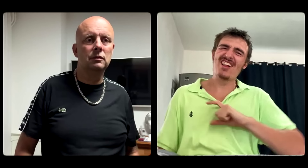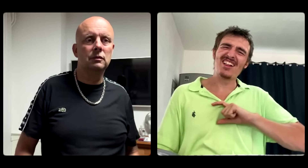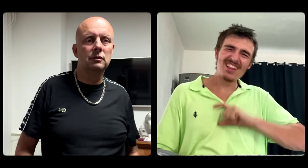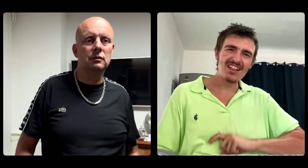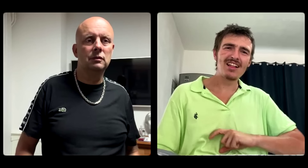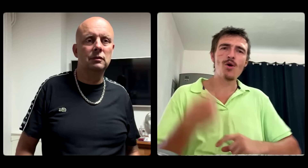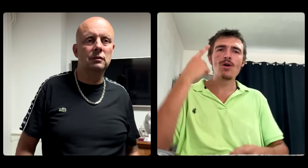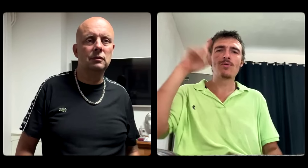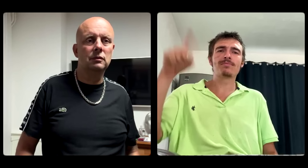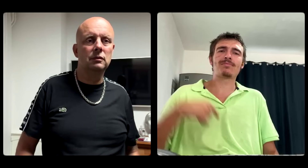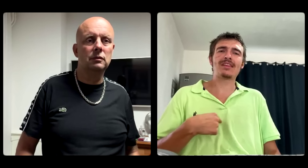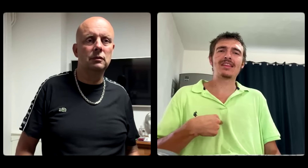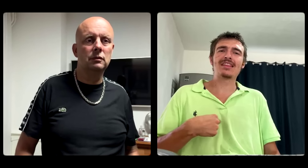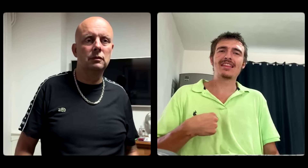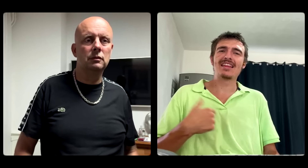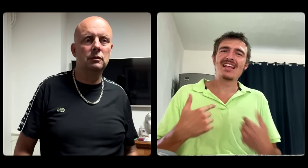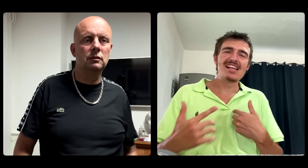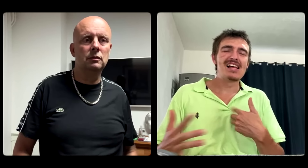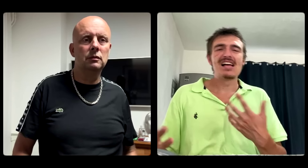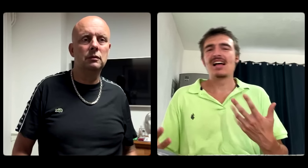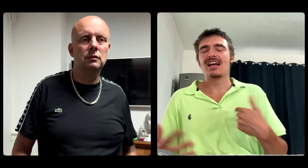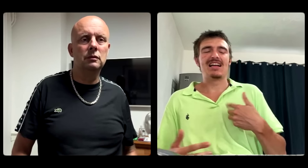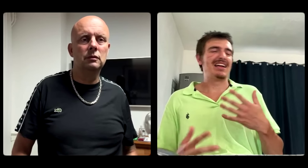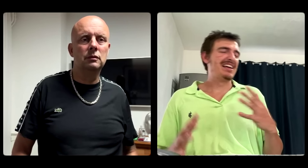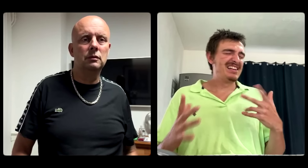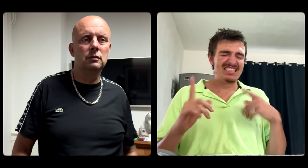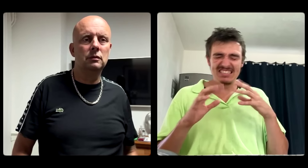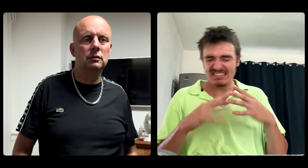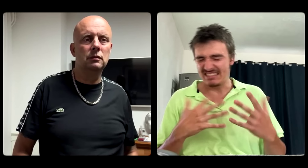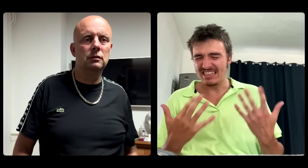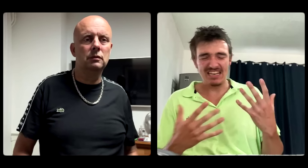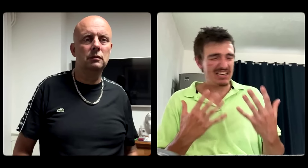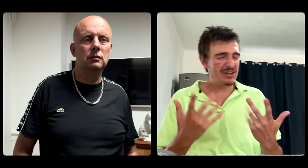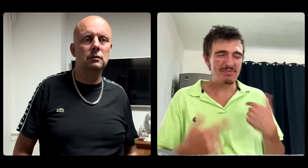Maar die pose heb ik gewoon niet.